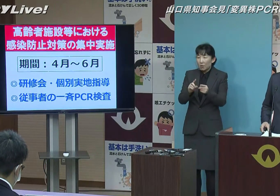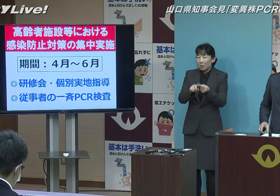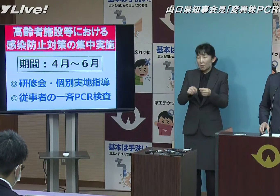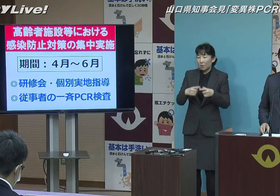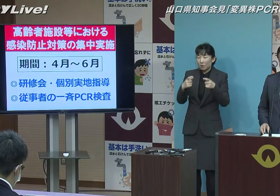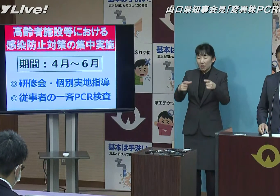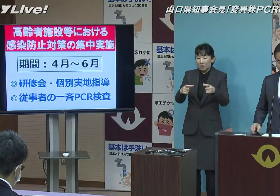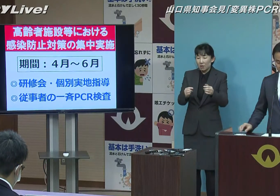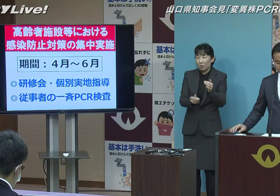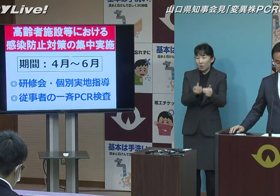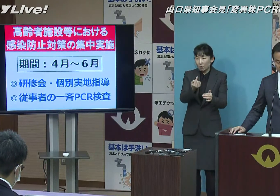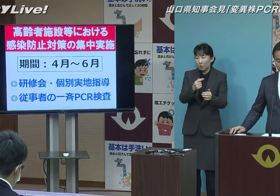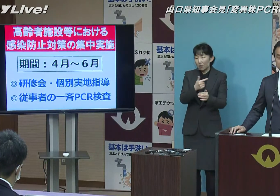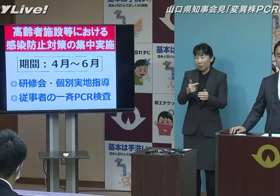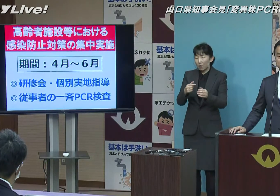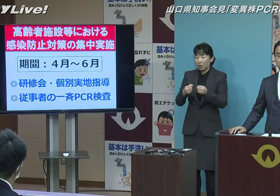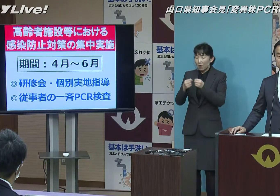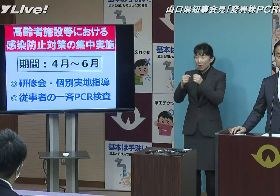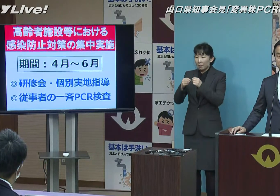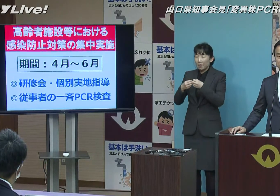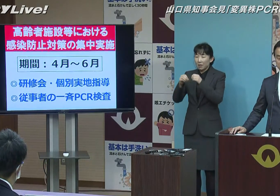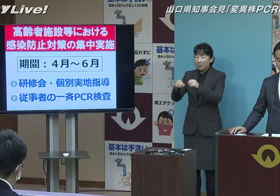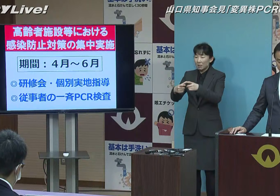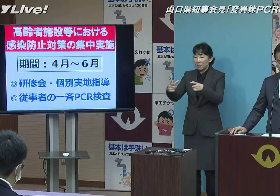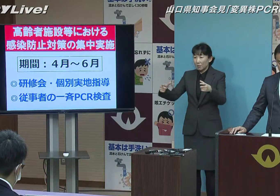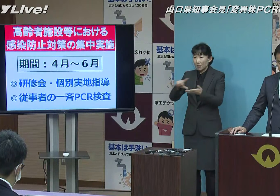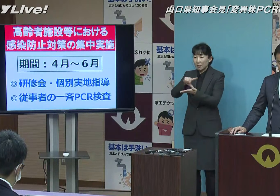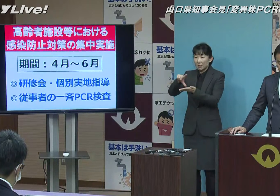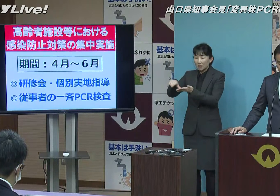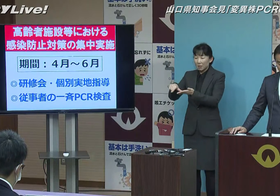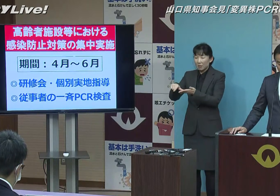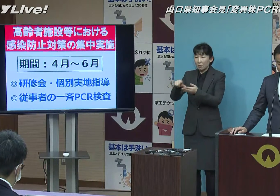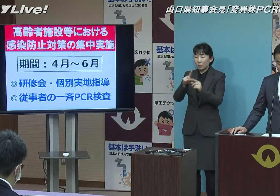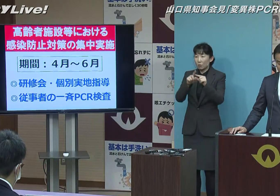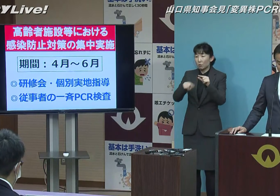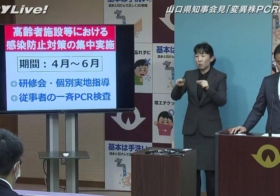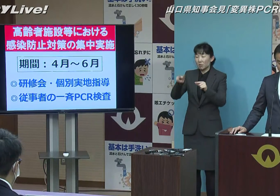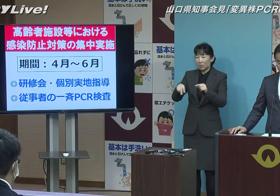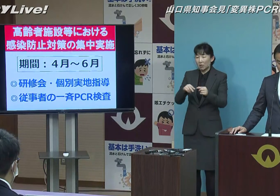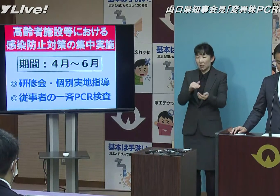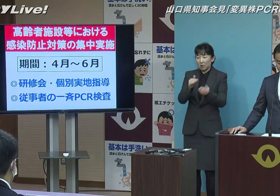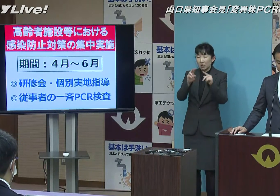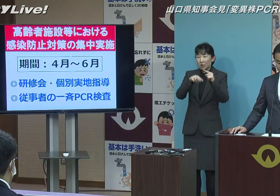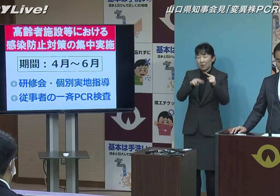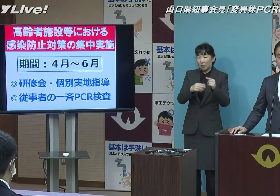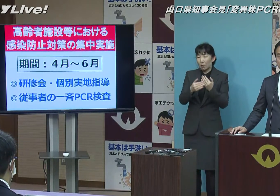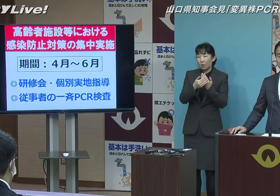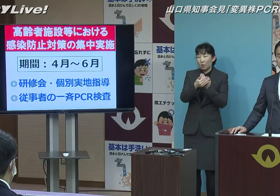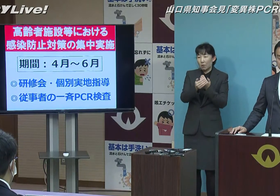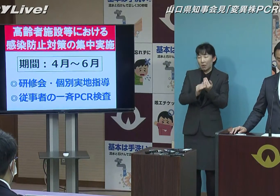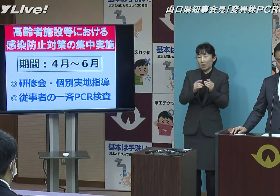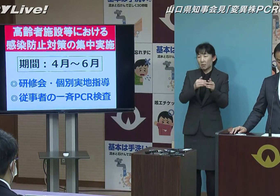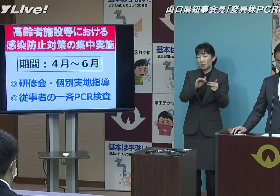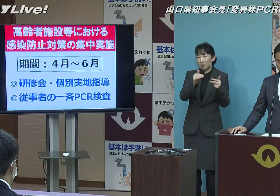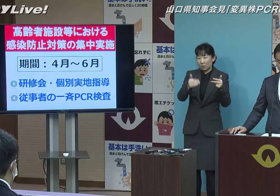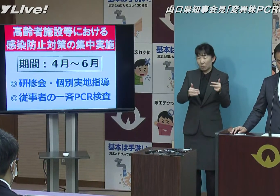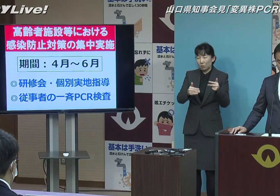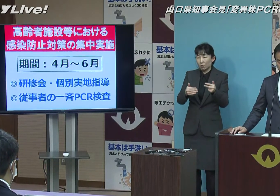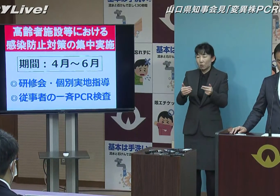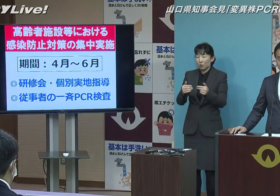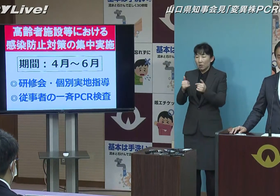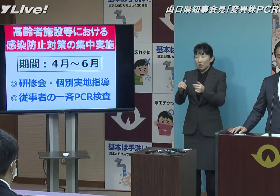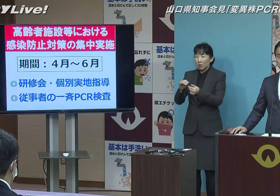ど、これまで感染が拡大した地域を重点とし、介護保健施設や障害者施設等の従事者に対